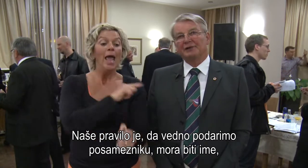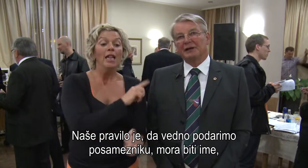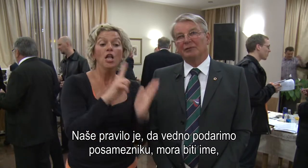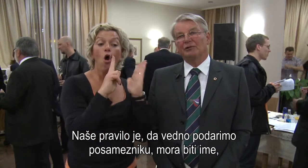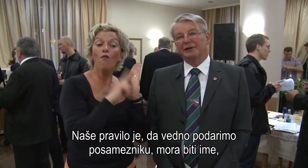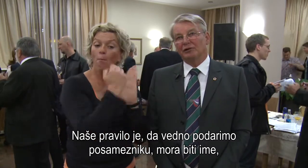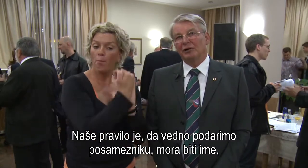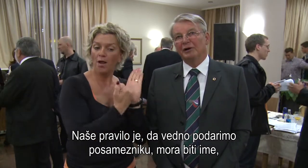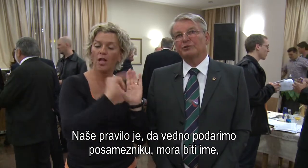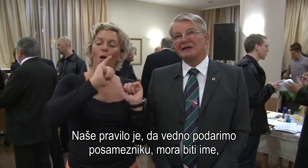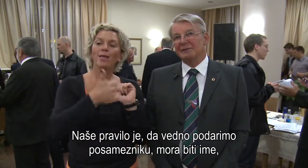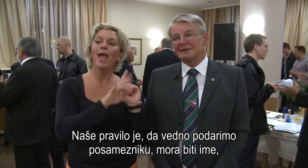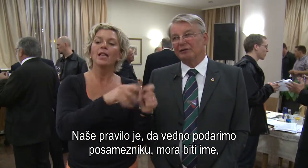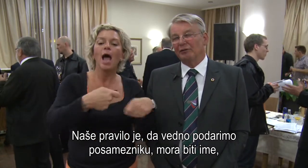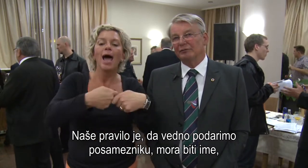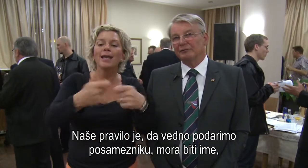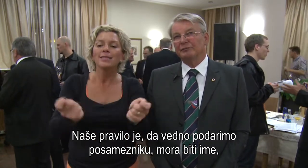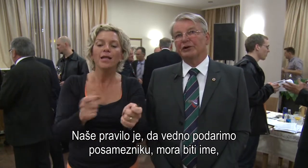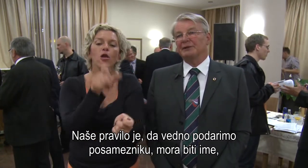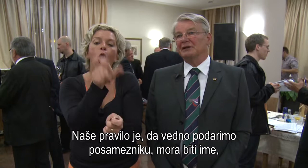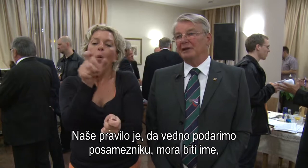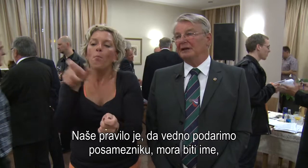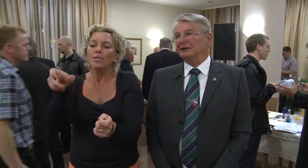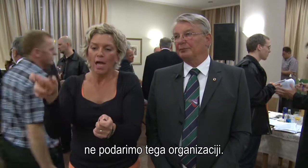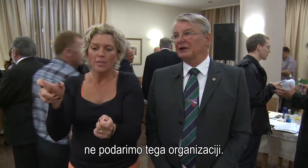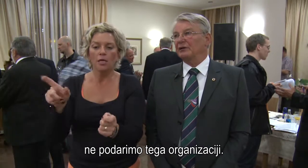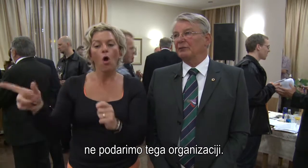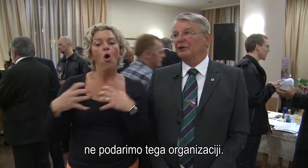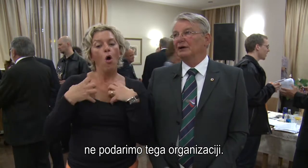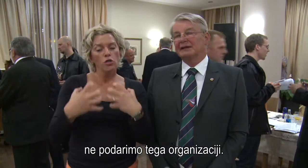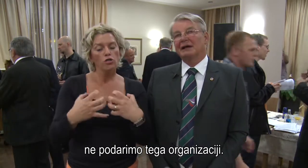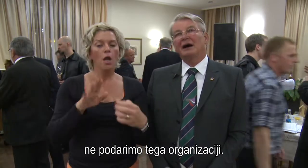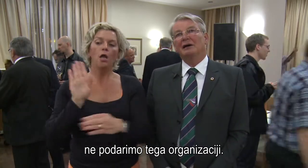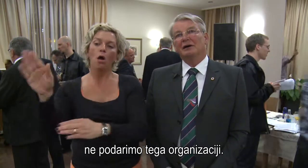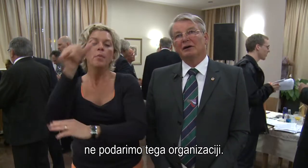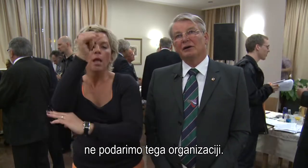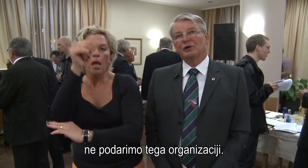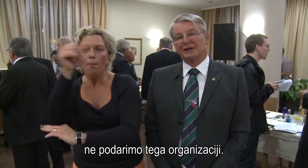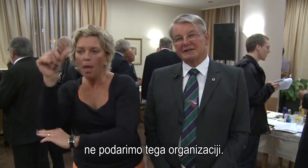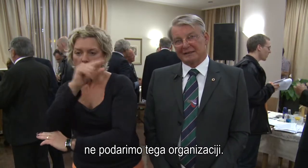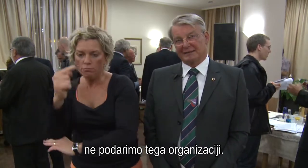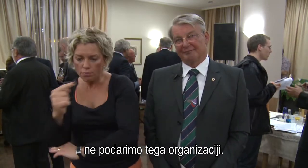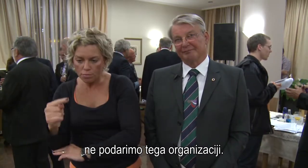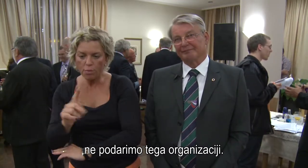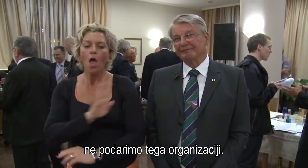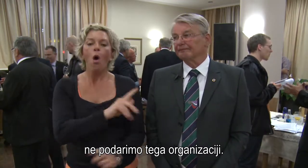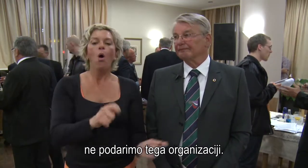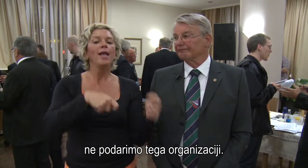da podarimo vedno posamezniku. Mora biti ime, ne podarjujemo tega